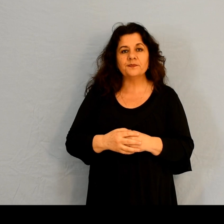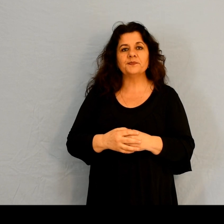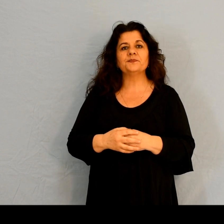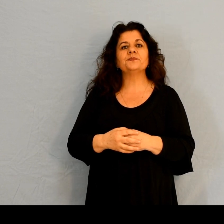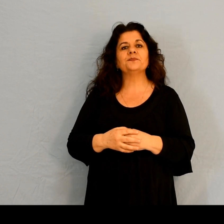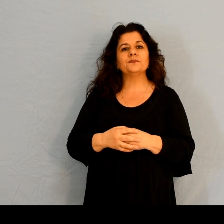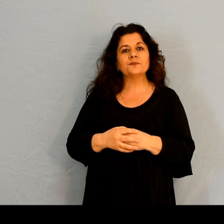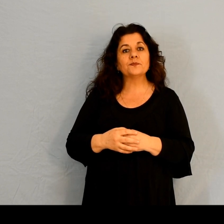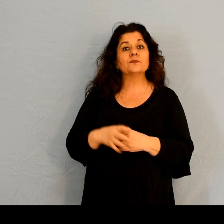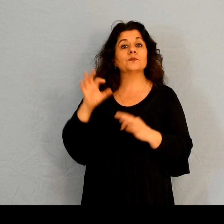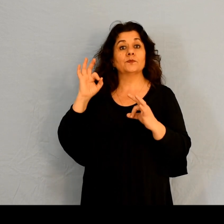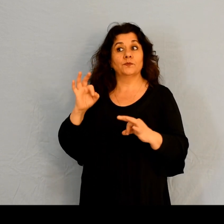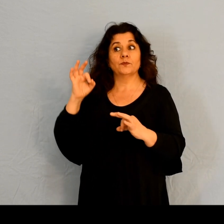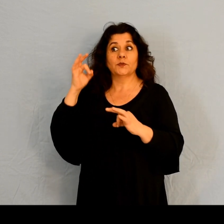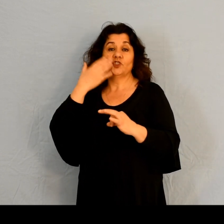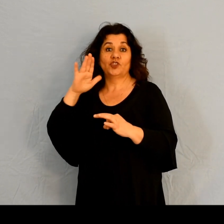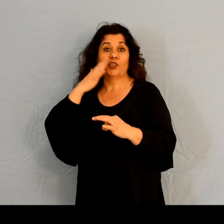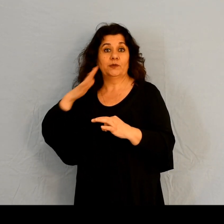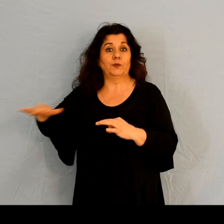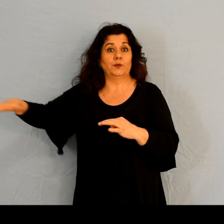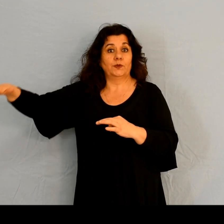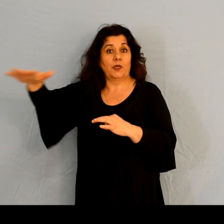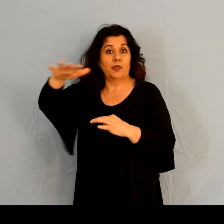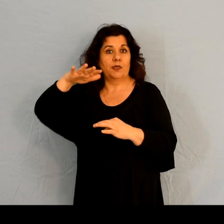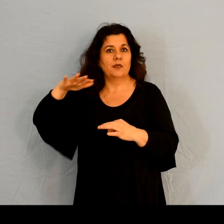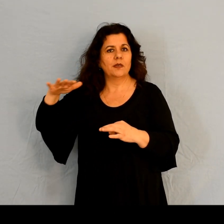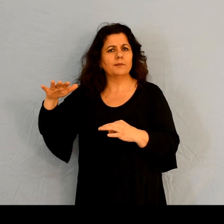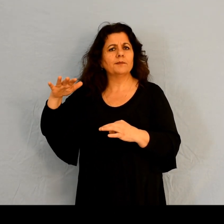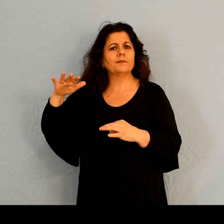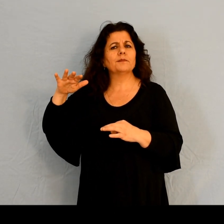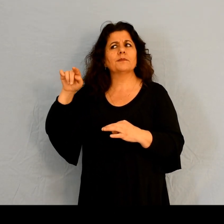Or, il y avait à Jérusalem un homme appelé Siméon.